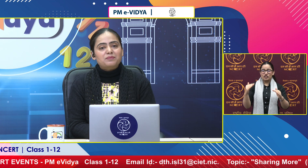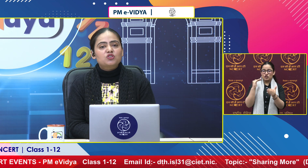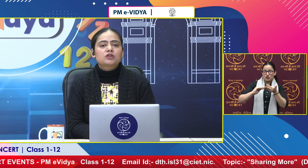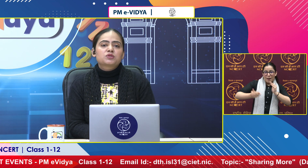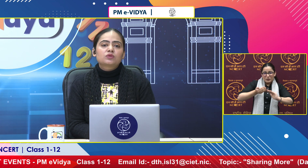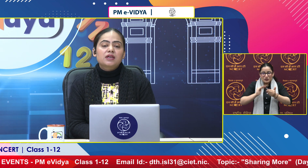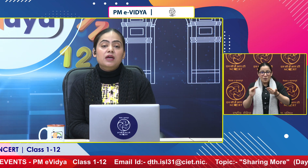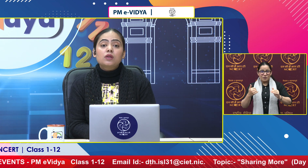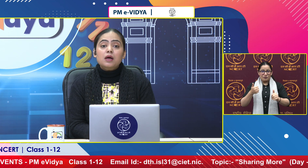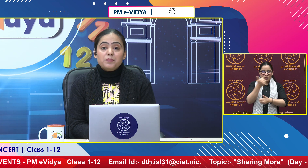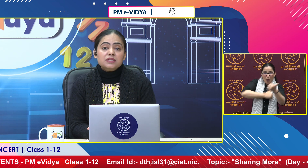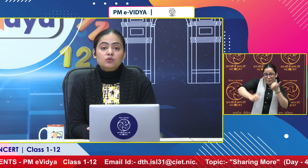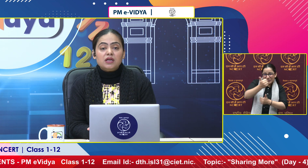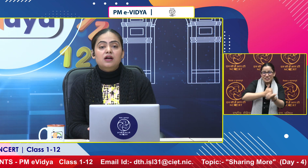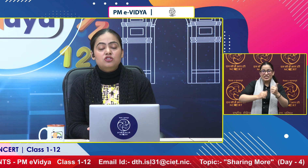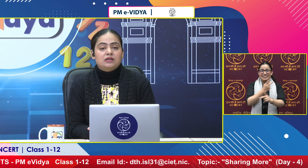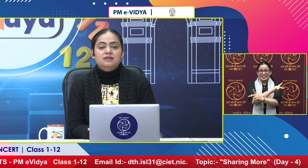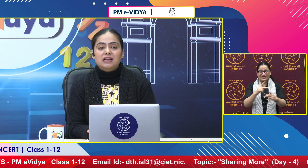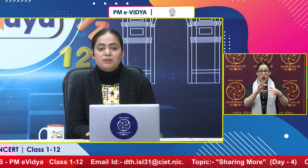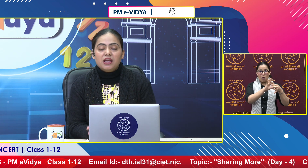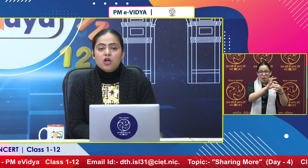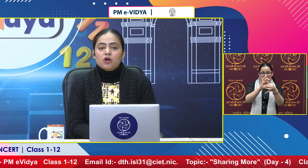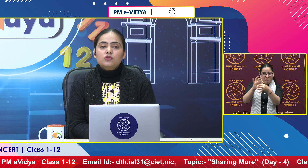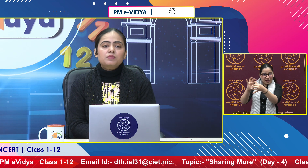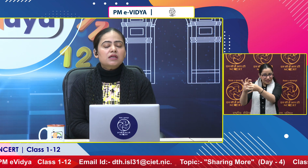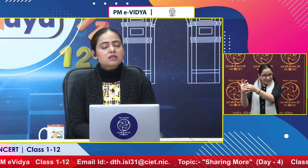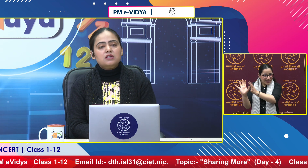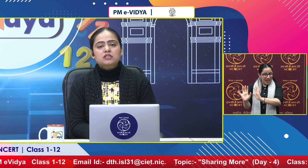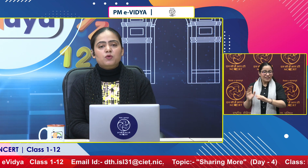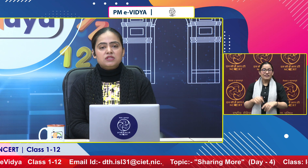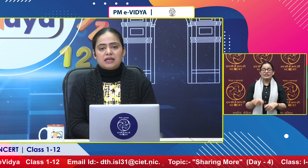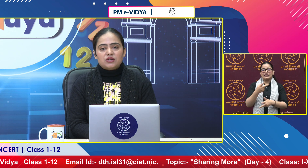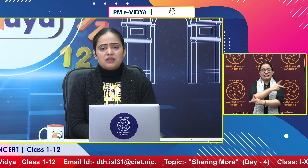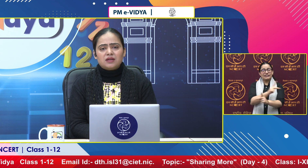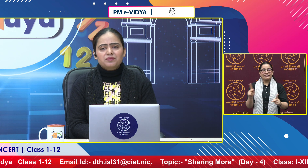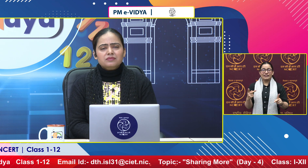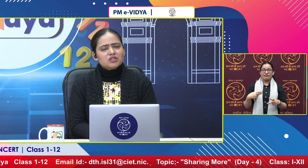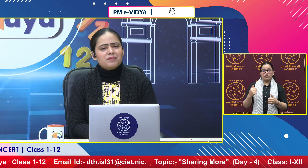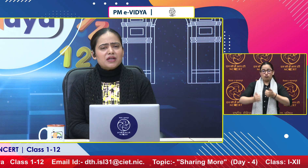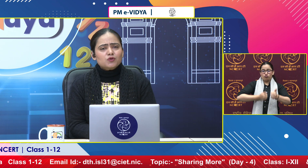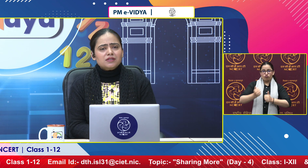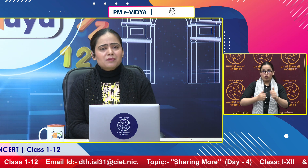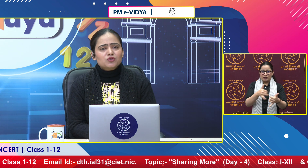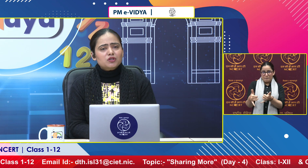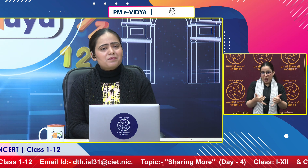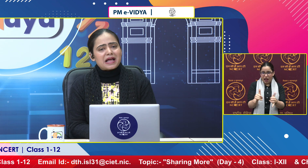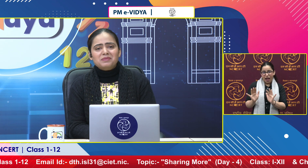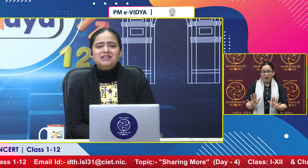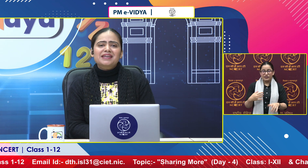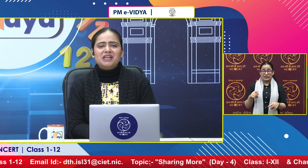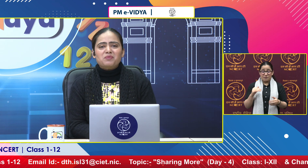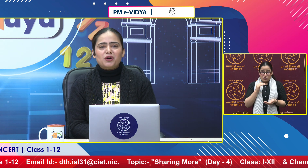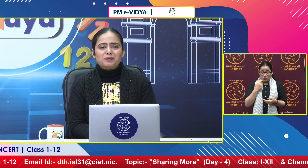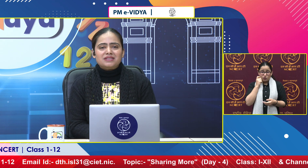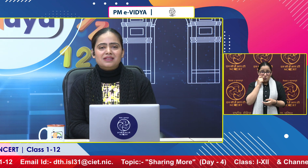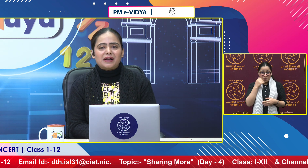हैं, चैम्पियनशिप्स होती हैं, ओलंपिक्स होते हैं हर 4 साल में, और उसमें कितने सारे स्पोर्ट्स खेले जाते हैं। जब मैं छोटी थी मुझे तो